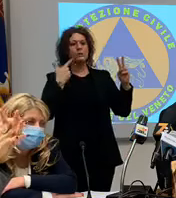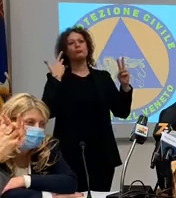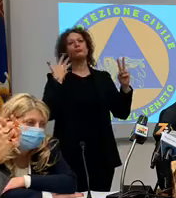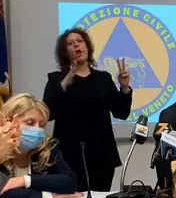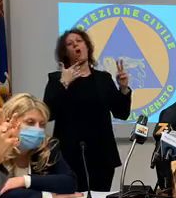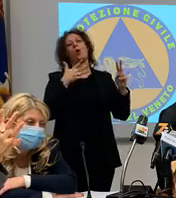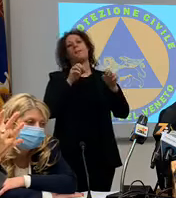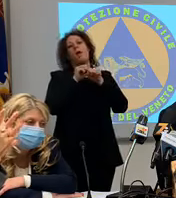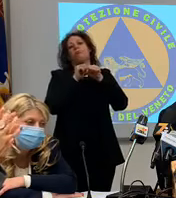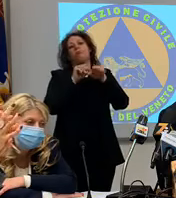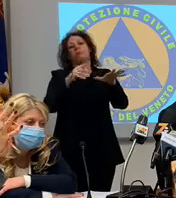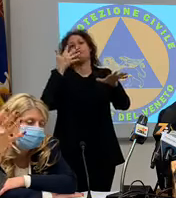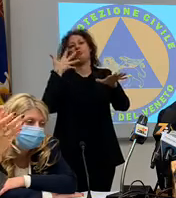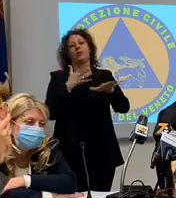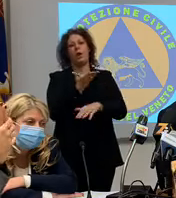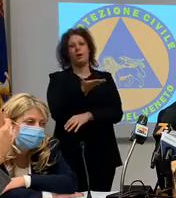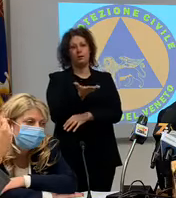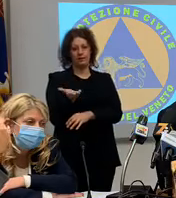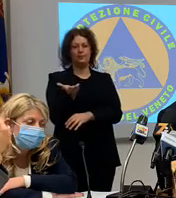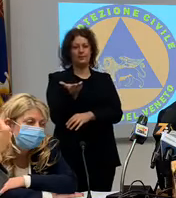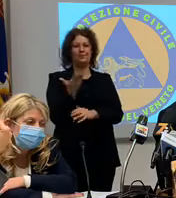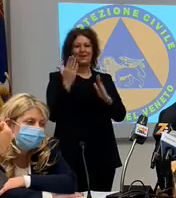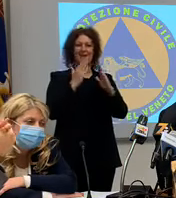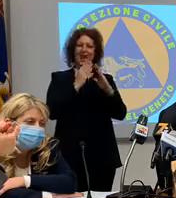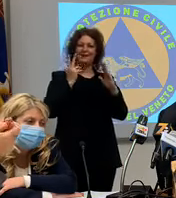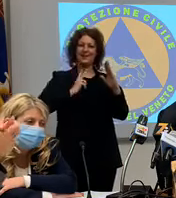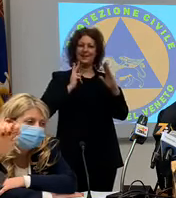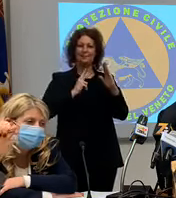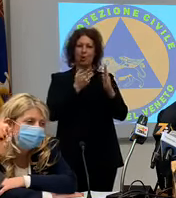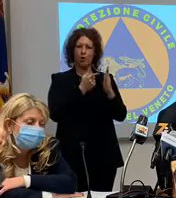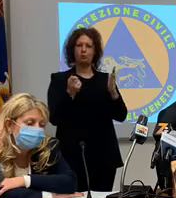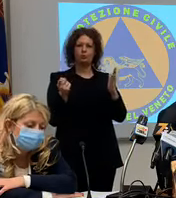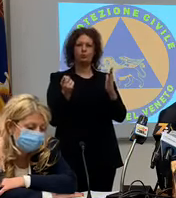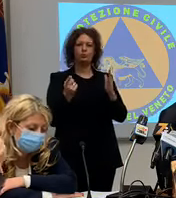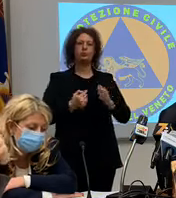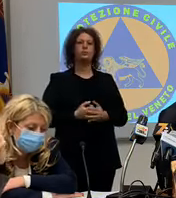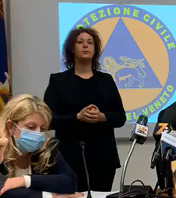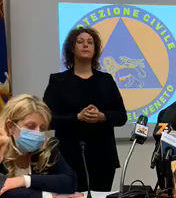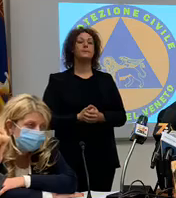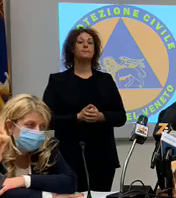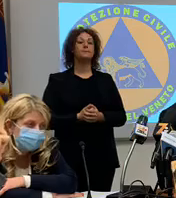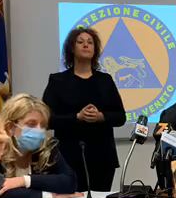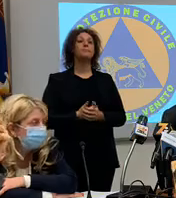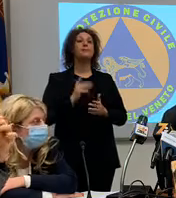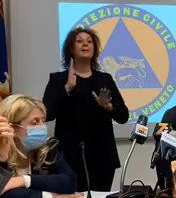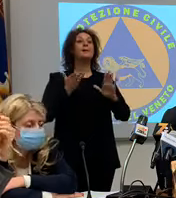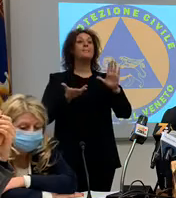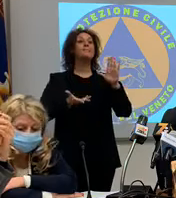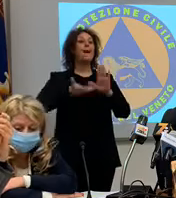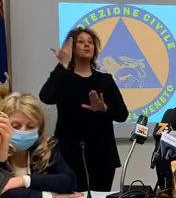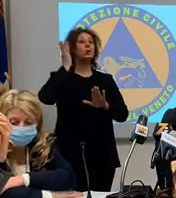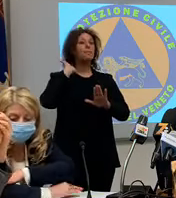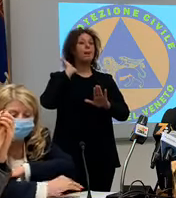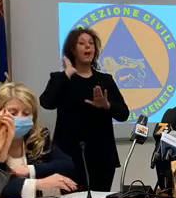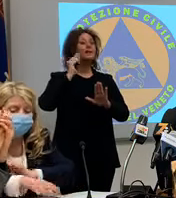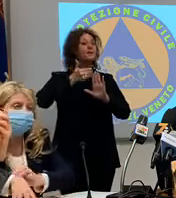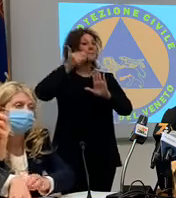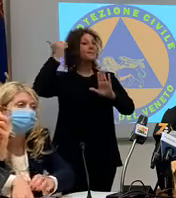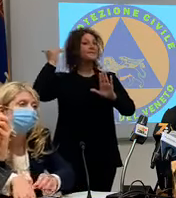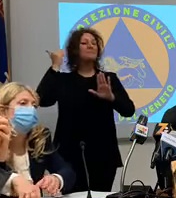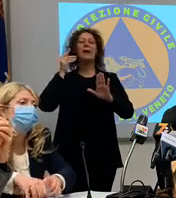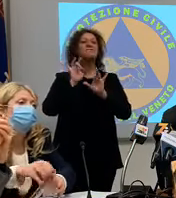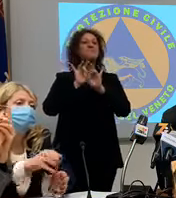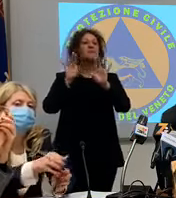riposo ve lo ricordo che per la maggioranza se non più della maggioranza erano senza virus pulite alla